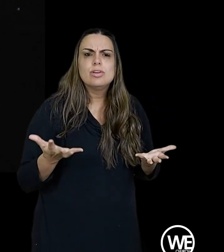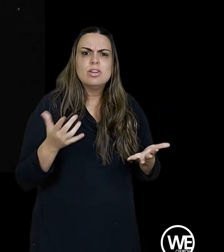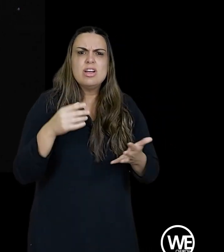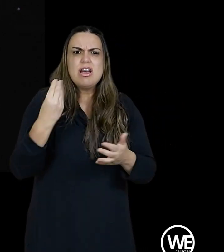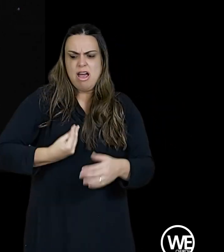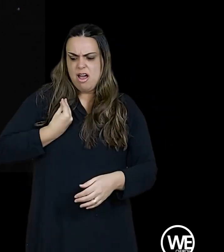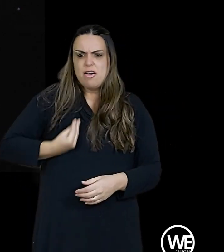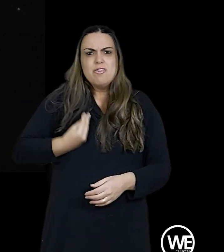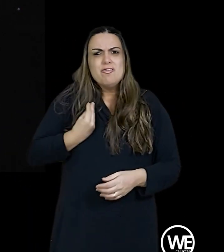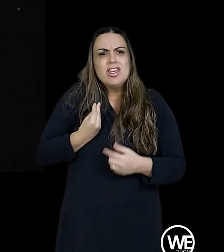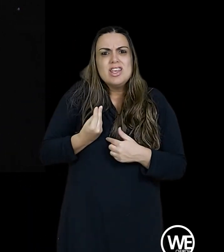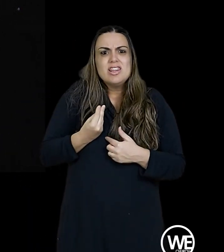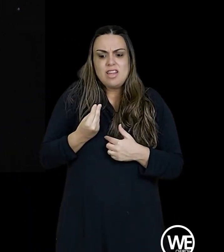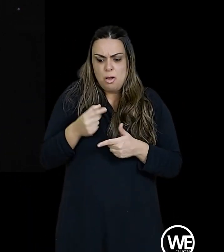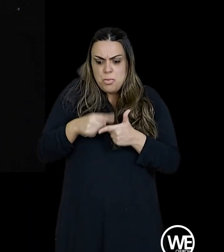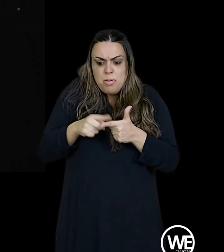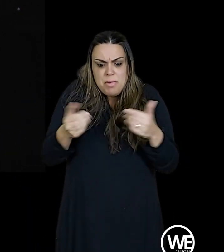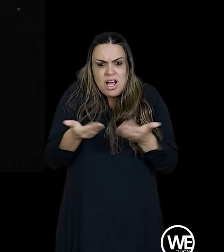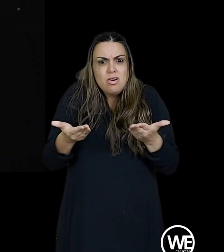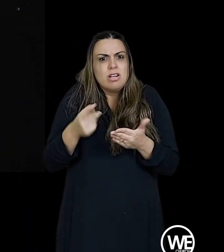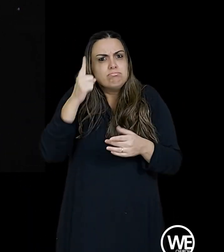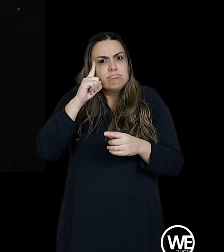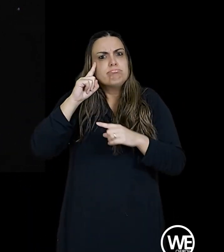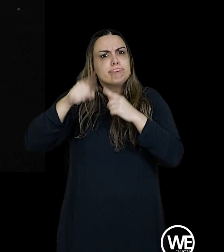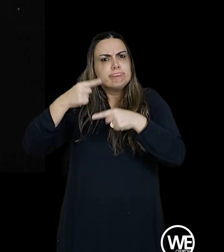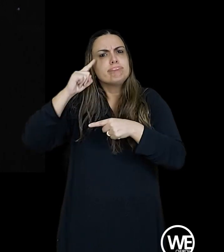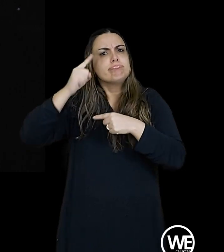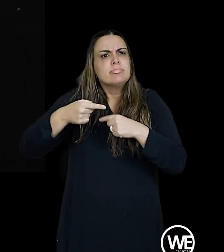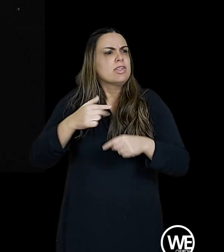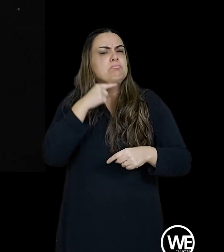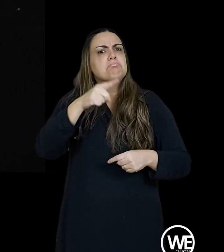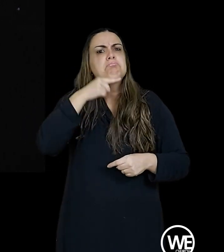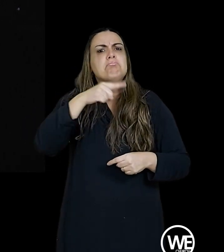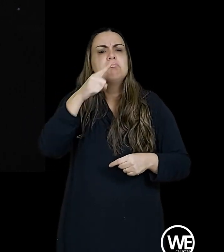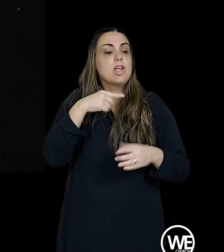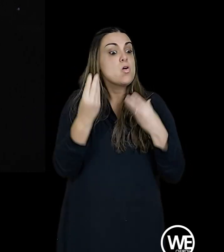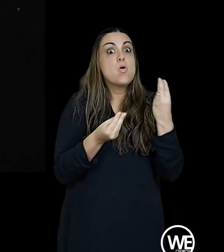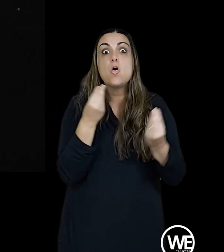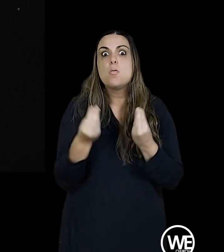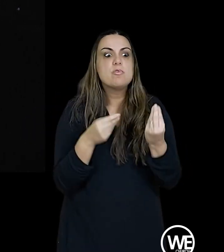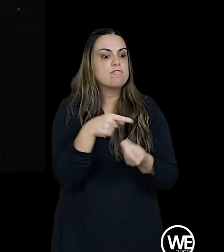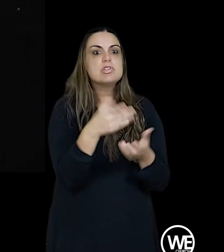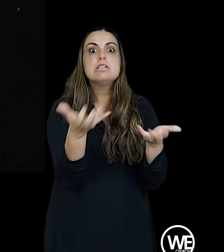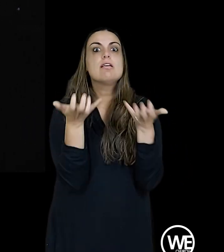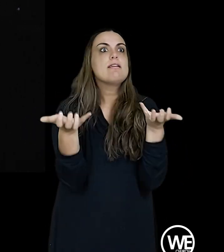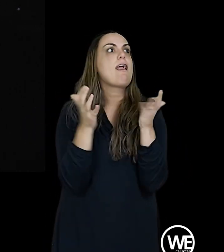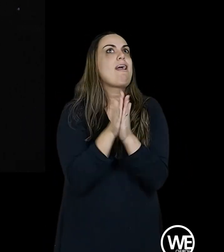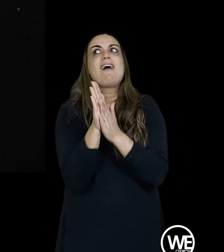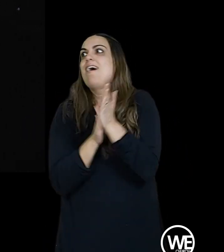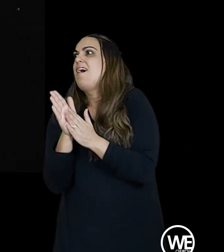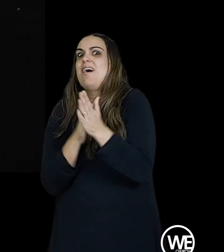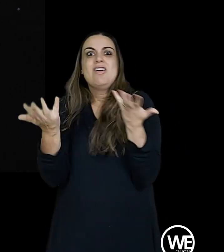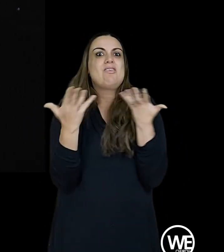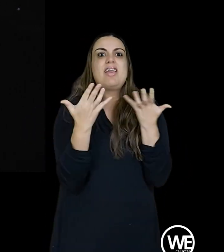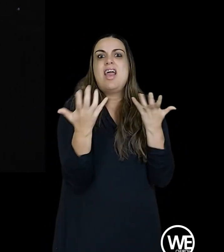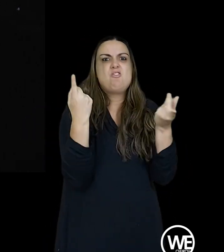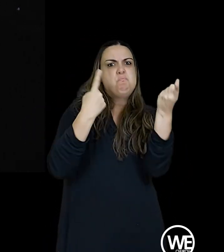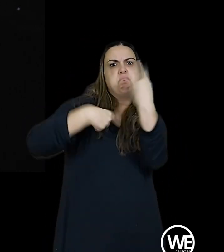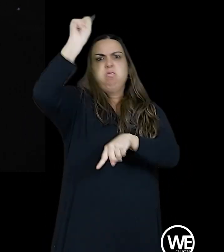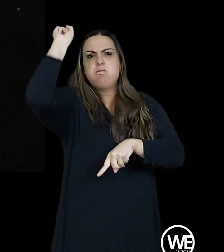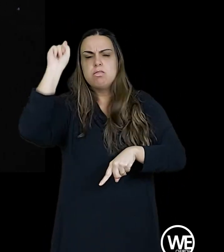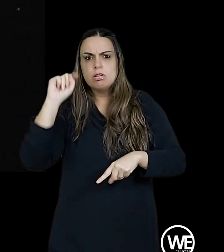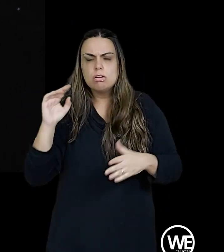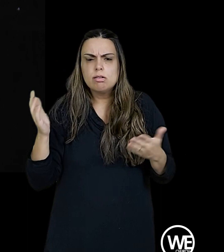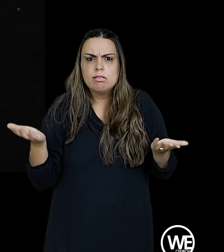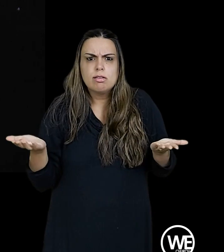consegue enfrentar os problemas do dia a dia, como é que você quer esperar, ou como é que você pode esperar que Deus lhe